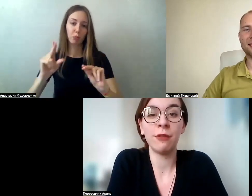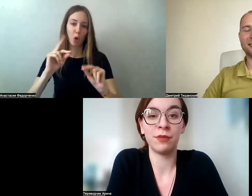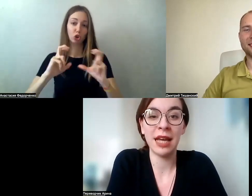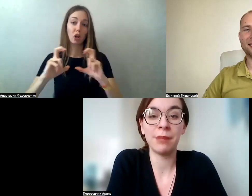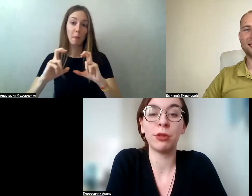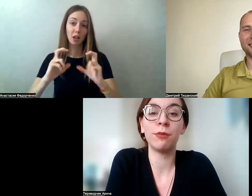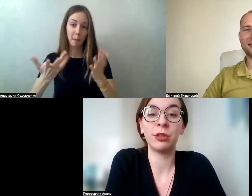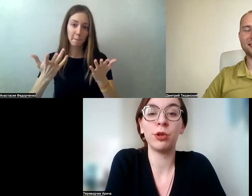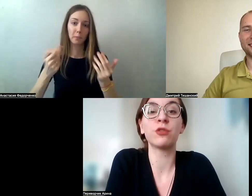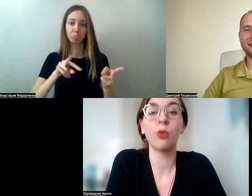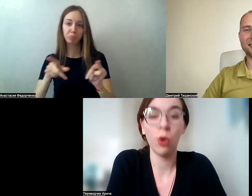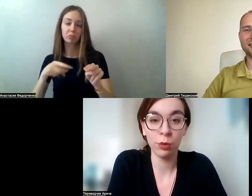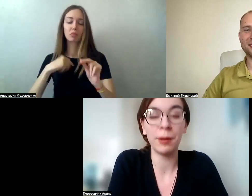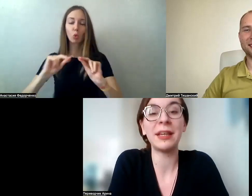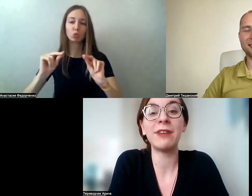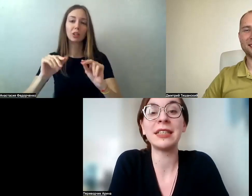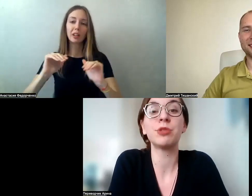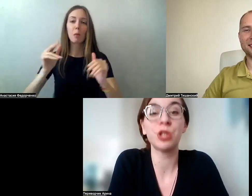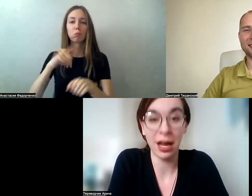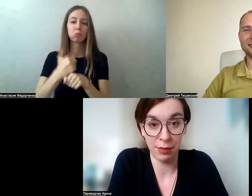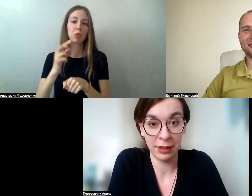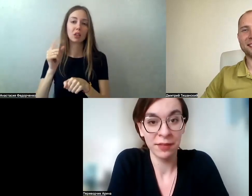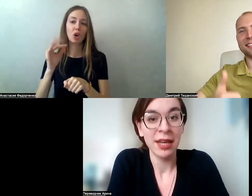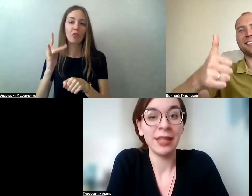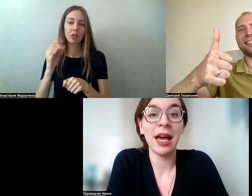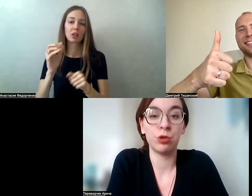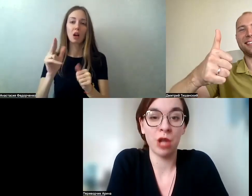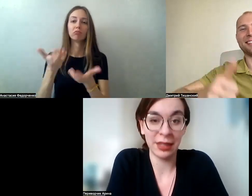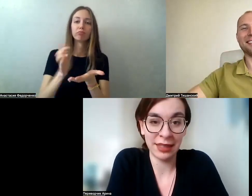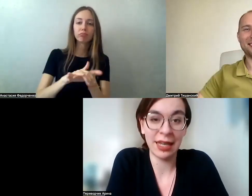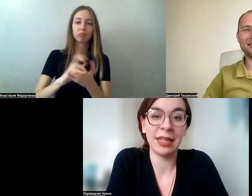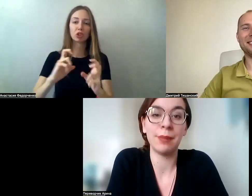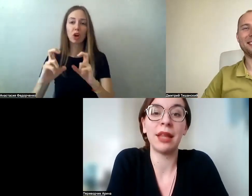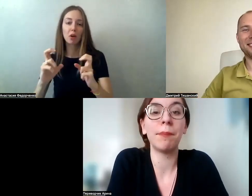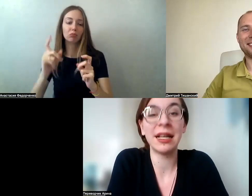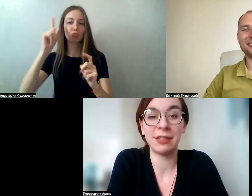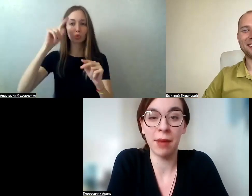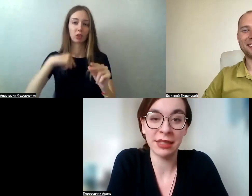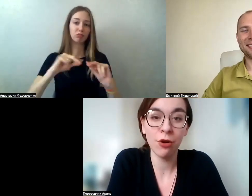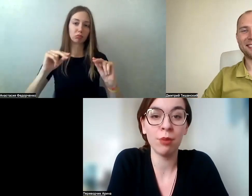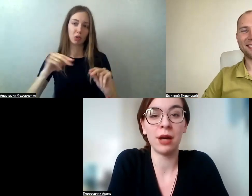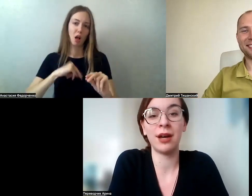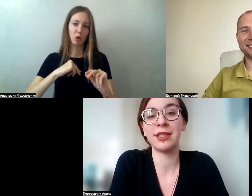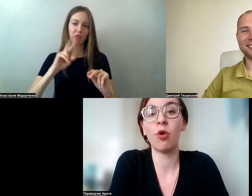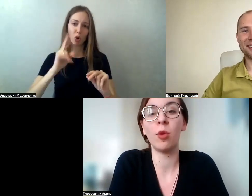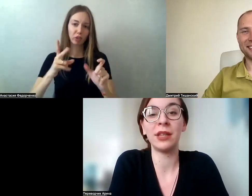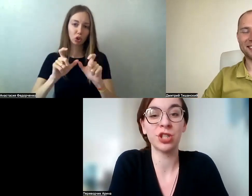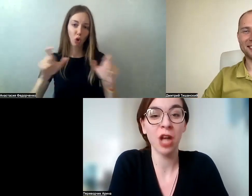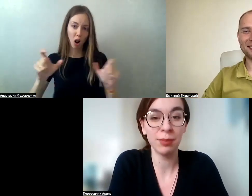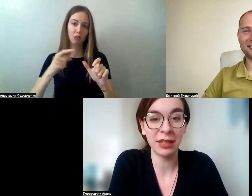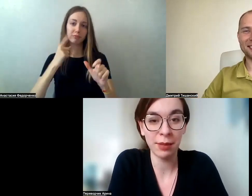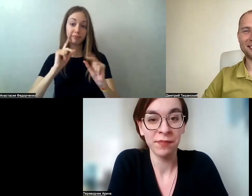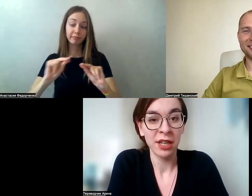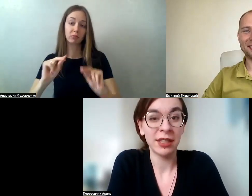Меня, в общем, взяли потом в итоге в школу преподавателем шахмат. Я обучала детей каким-то базовым основам, знакомила